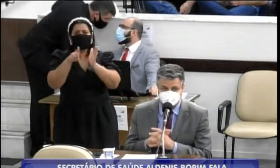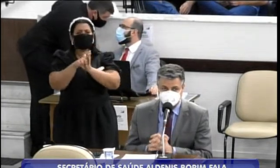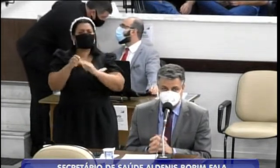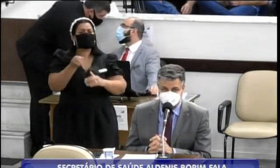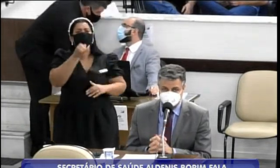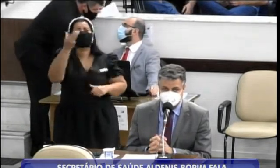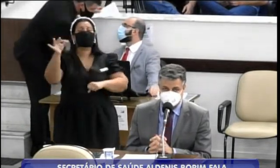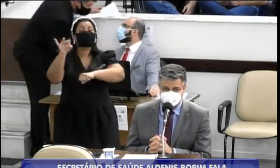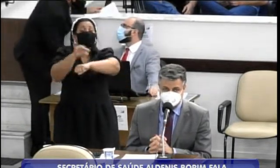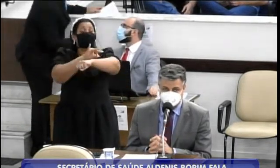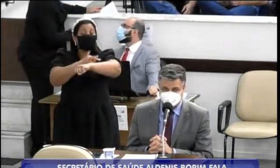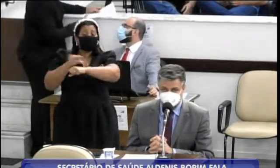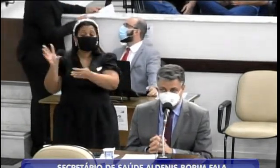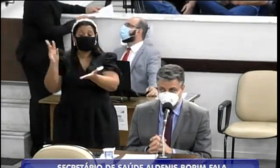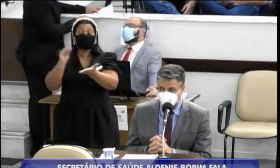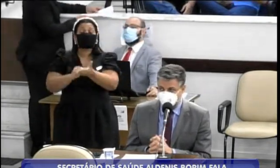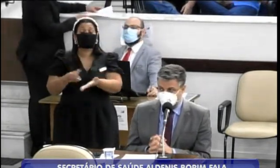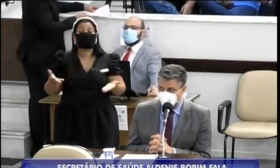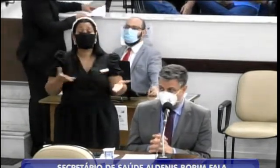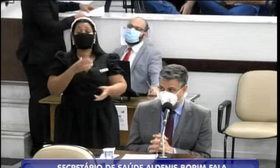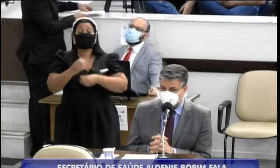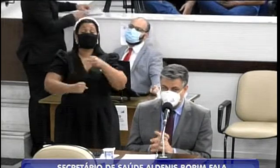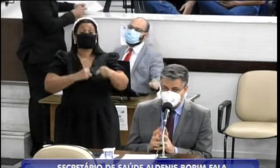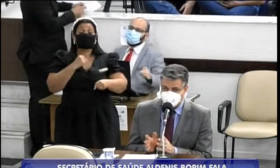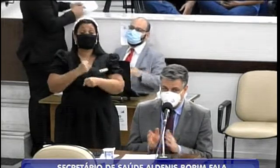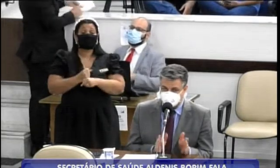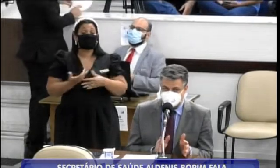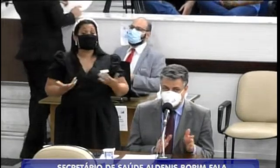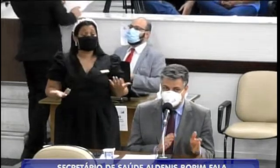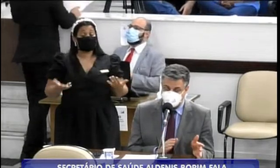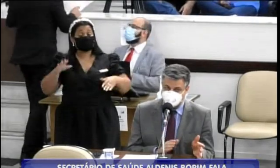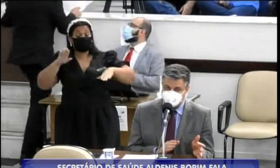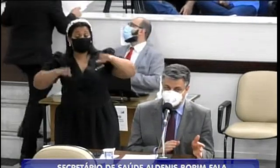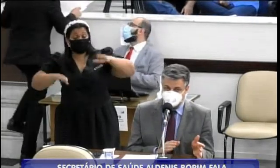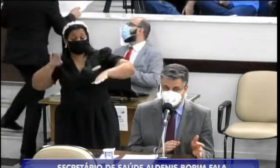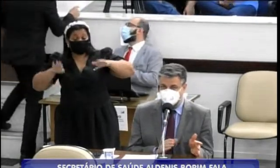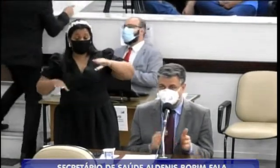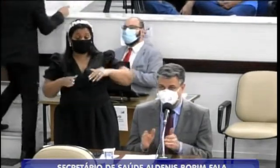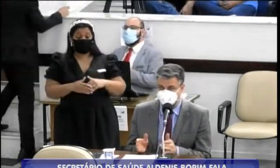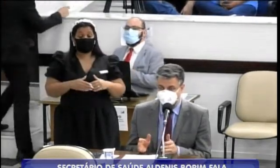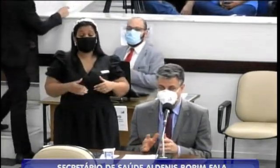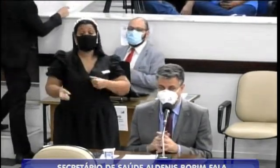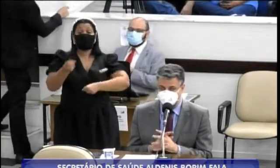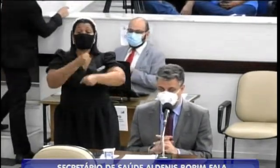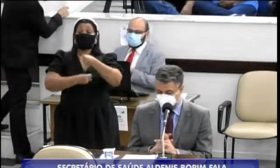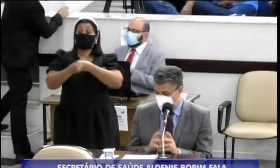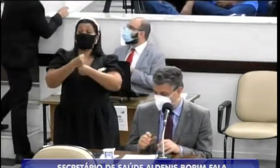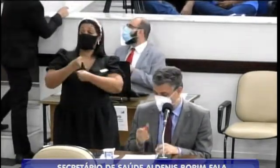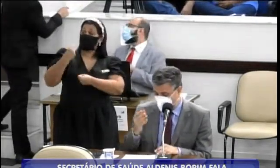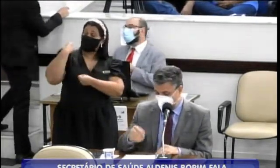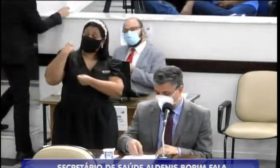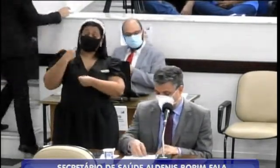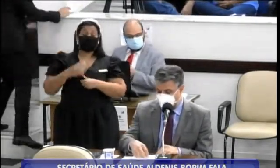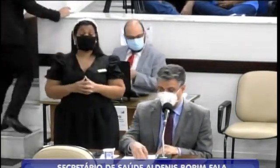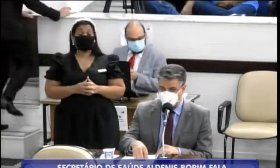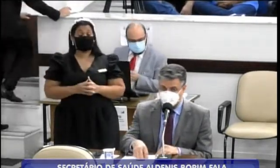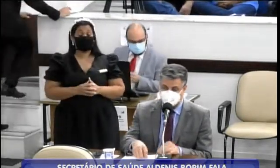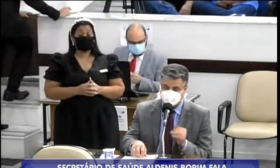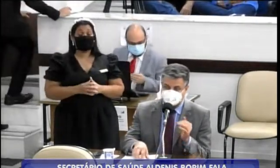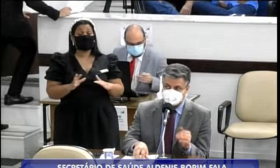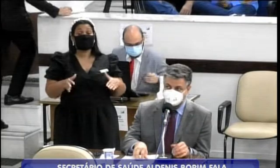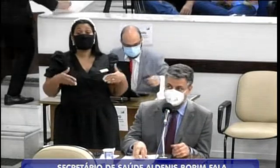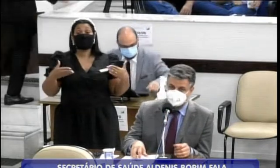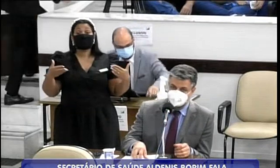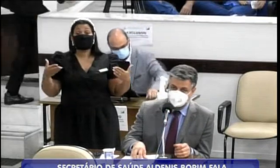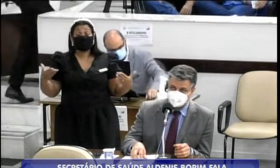dengue nós registramos esse ano? E comparar isso. Quanto foi o ano passado e quanto foi esse ano? E uma